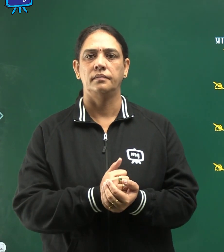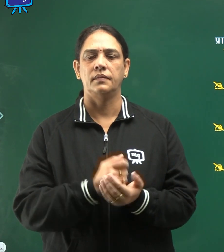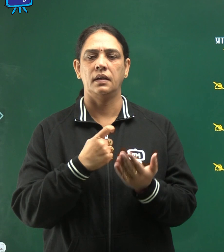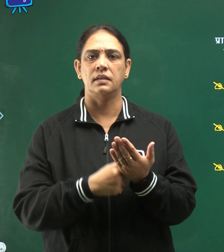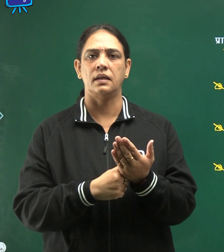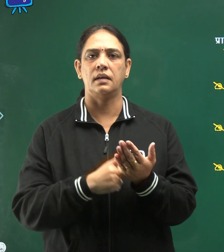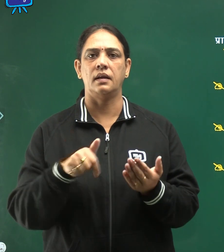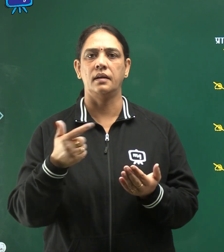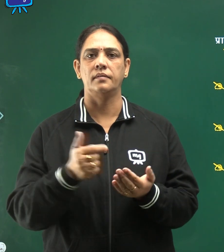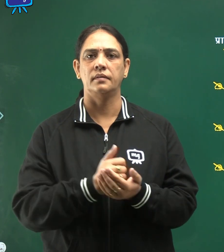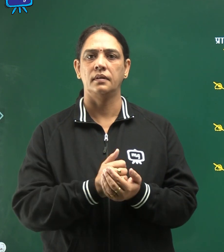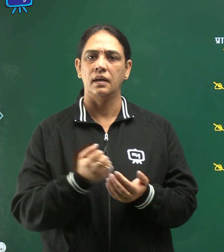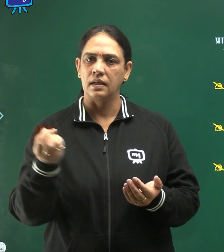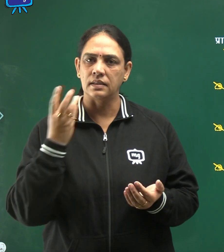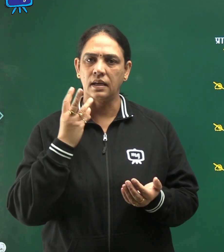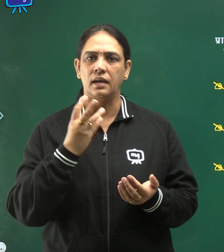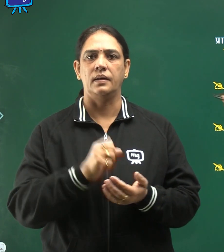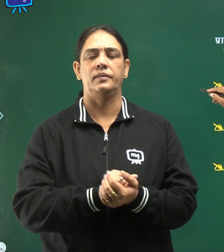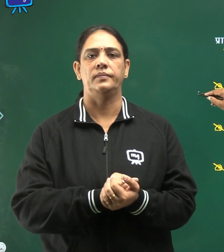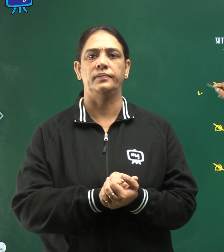परिणामों की संख्या।